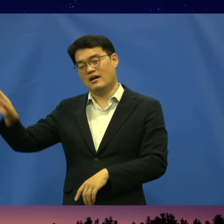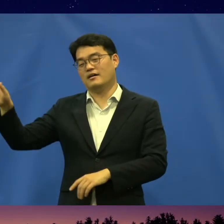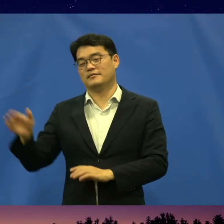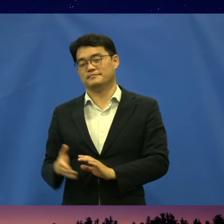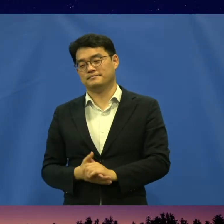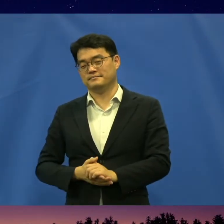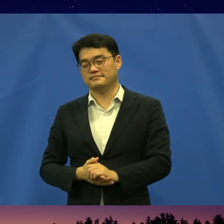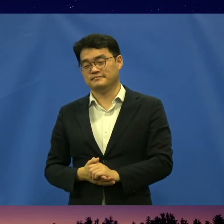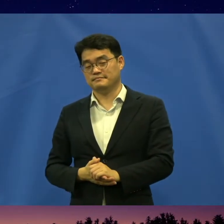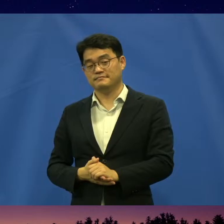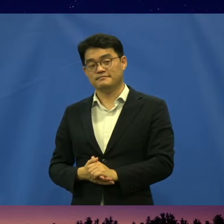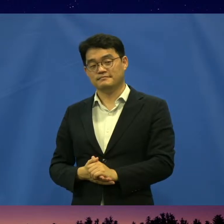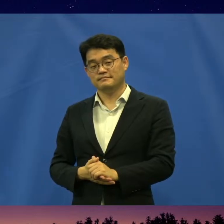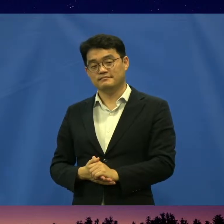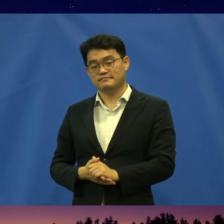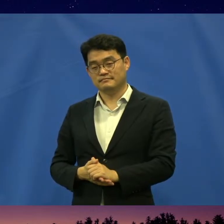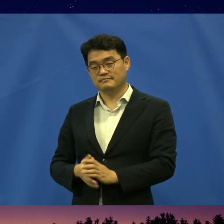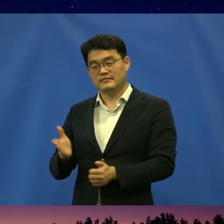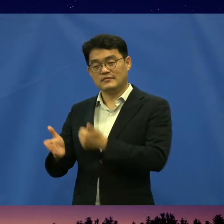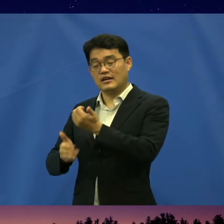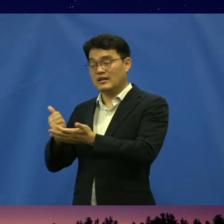하나님이 영광을 받으십니다.